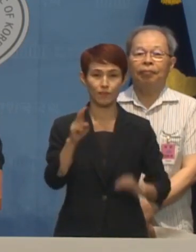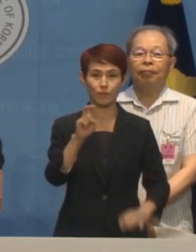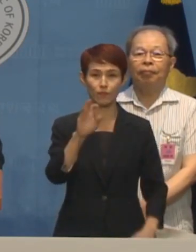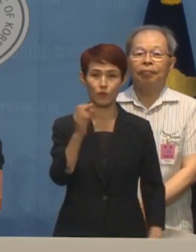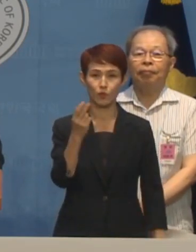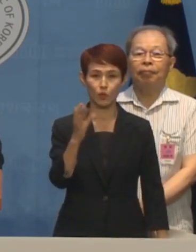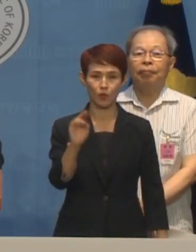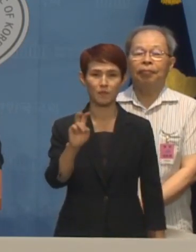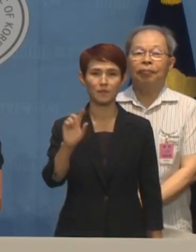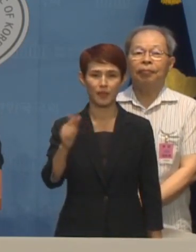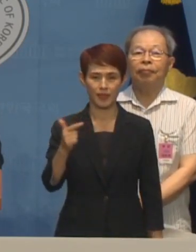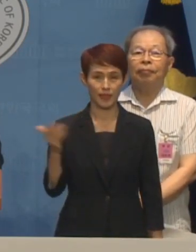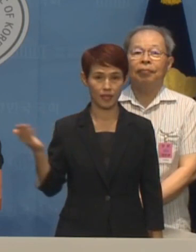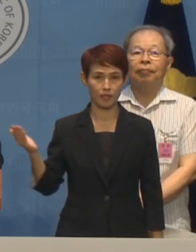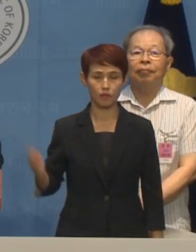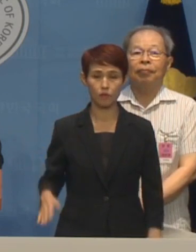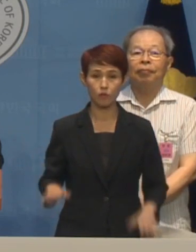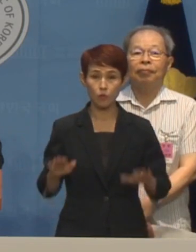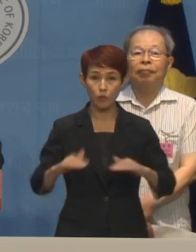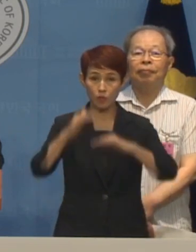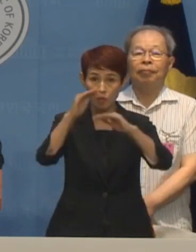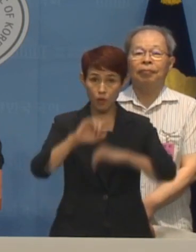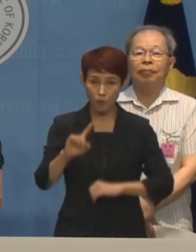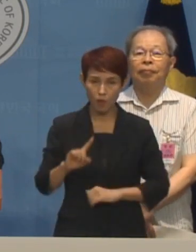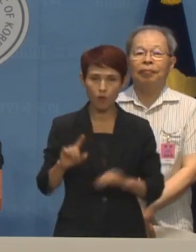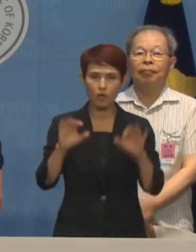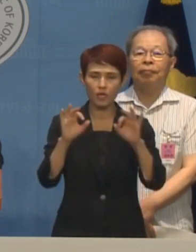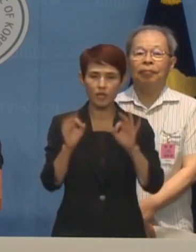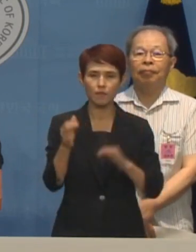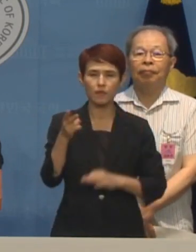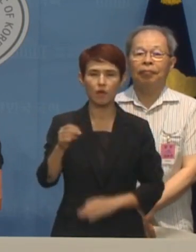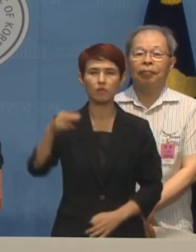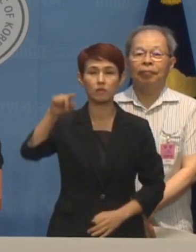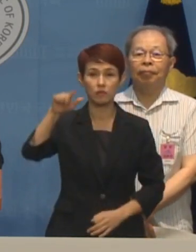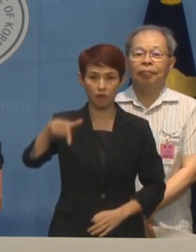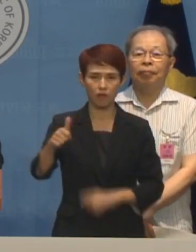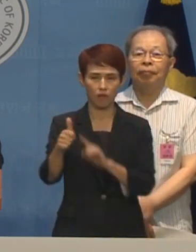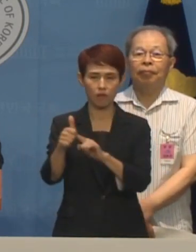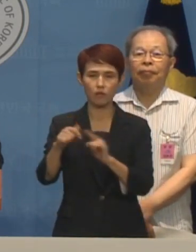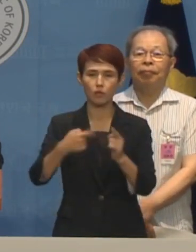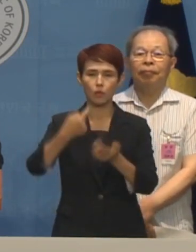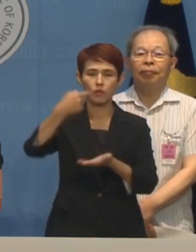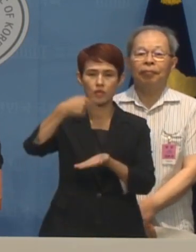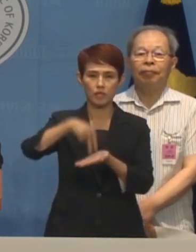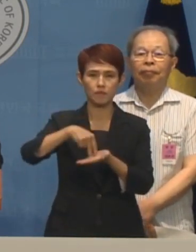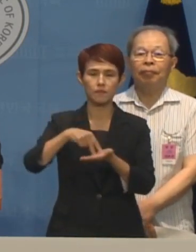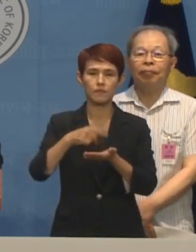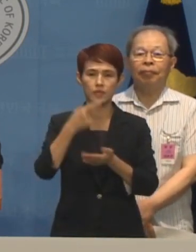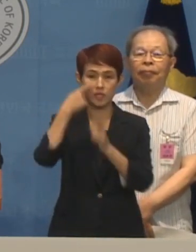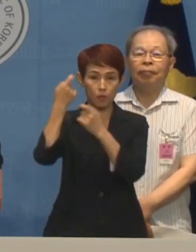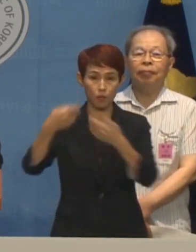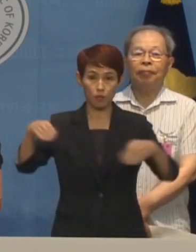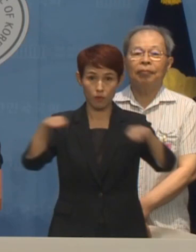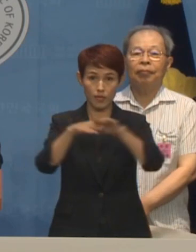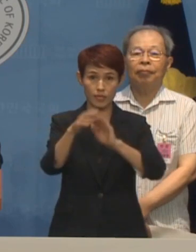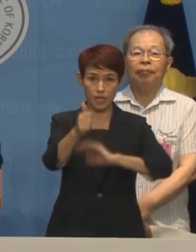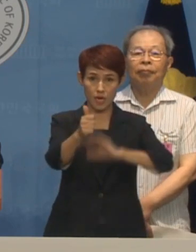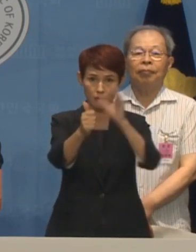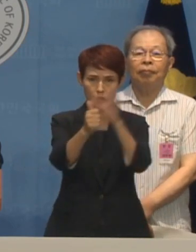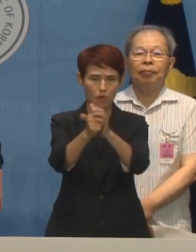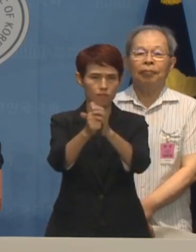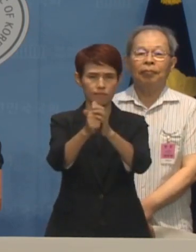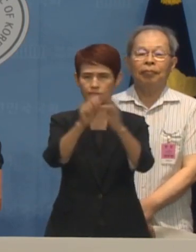네, 오늘은 김형석 독립기념관장 임명을 규탄하기 위해서 독립운동가 후손분들과